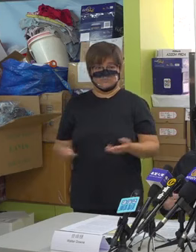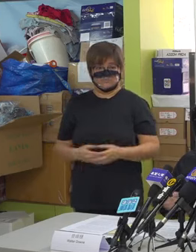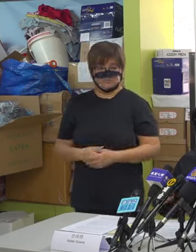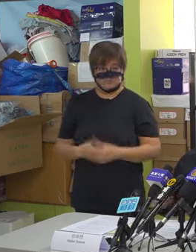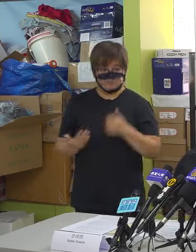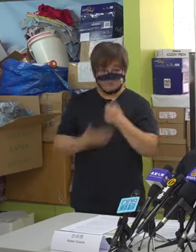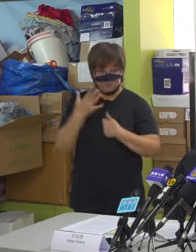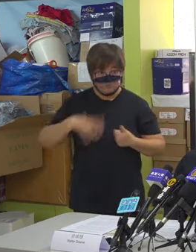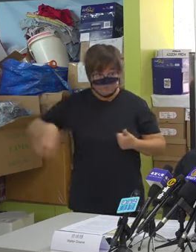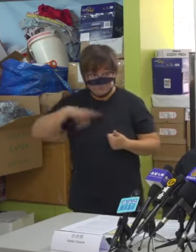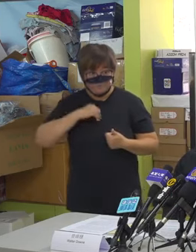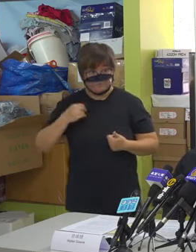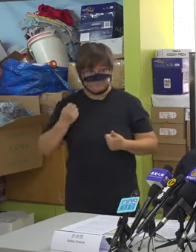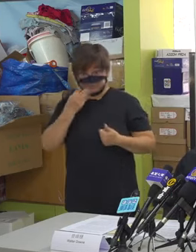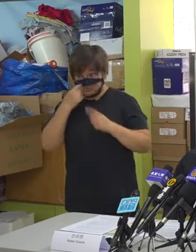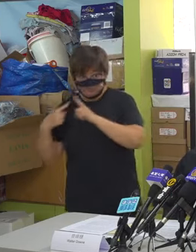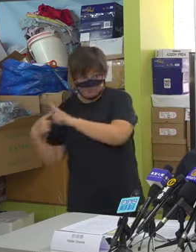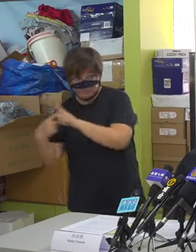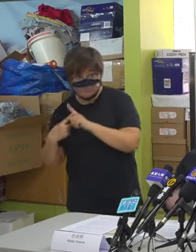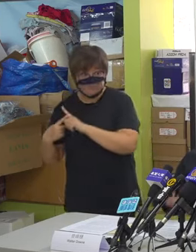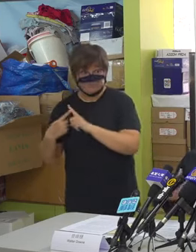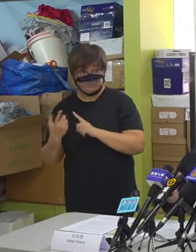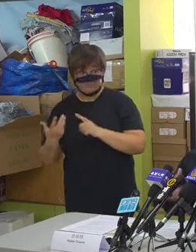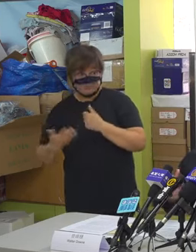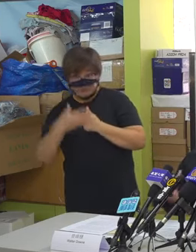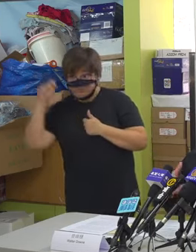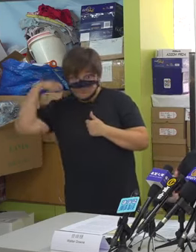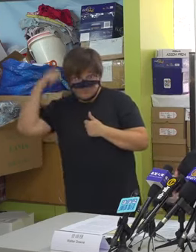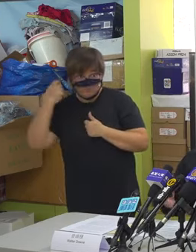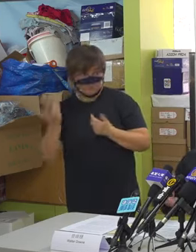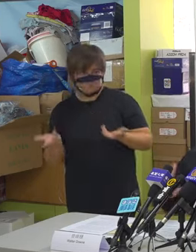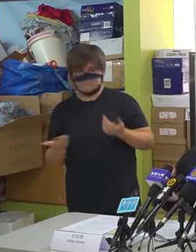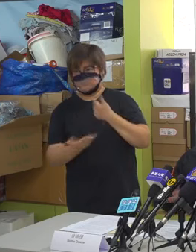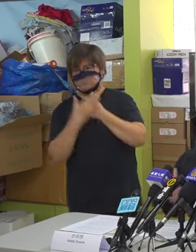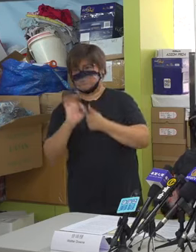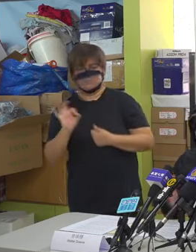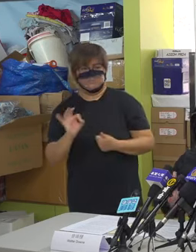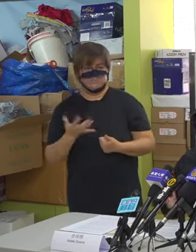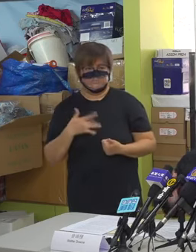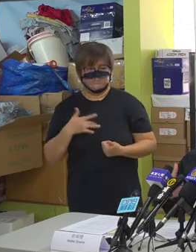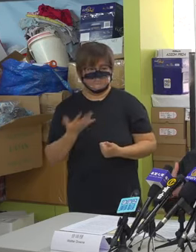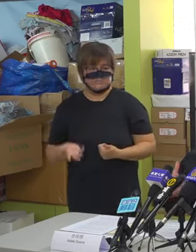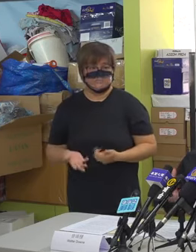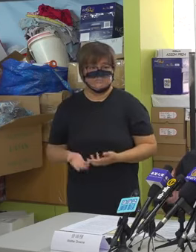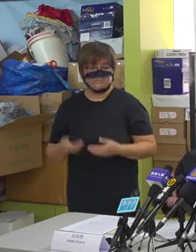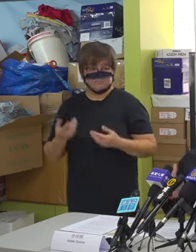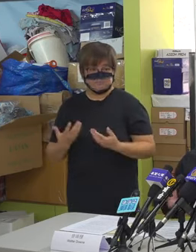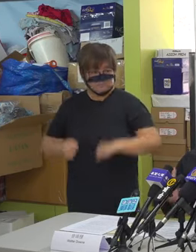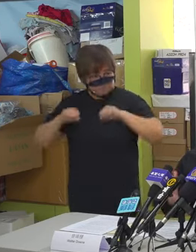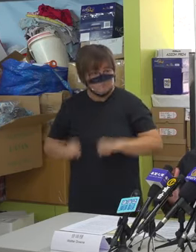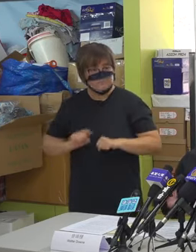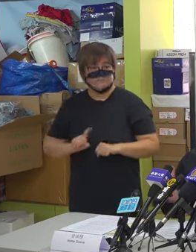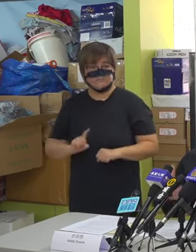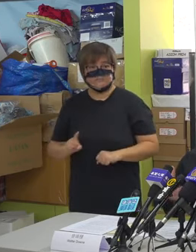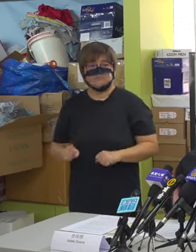合或者磨合。咁所以我哋會堅持有呢個獨立調查委員會，而呢個調查委員會係基於